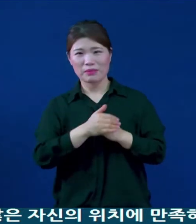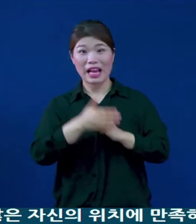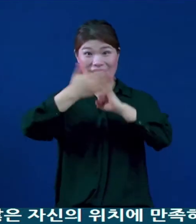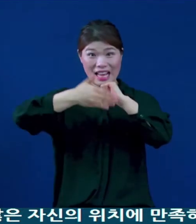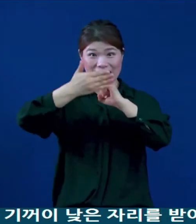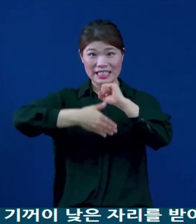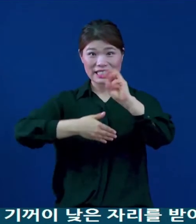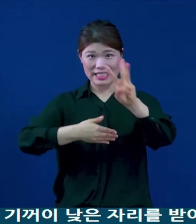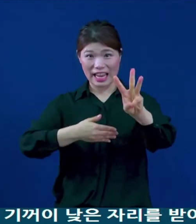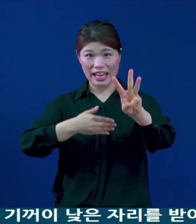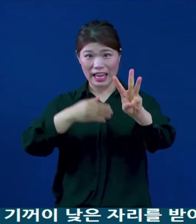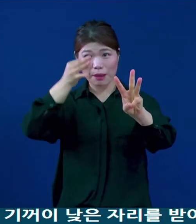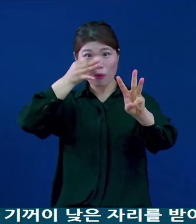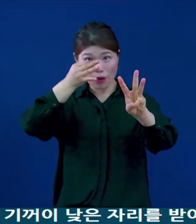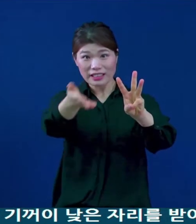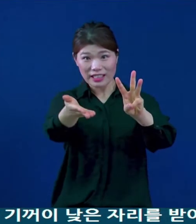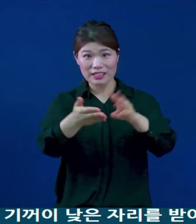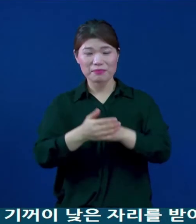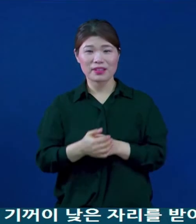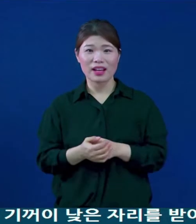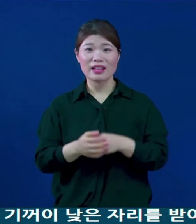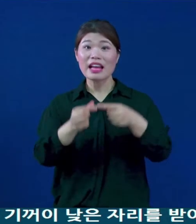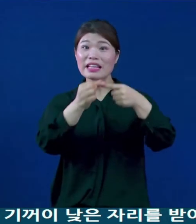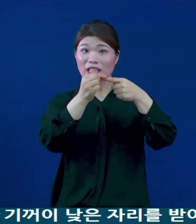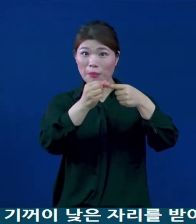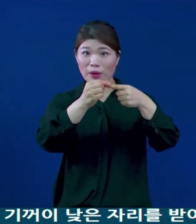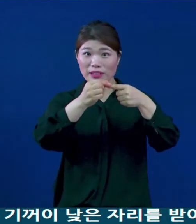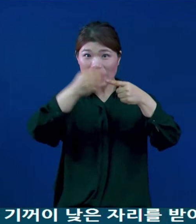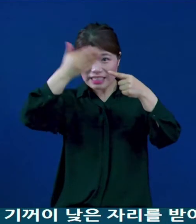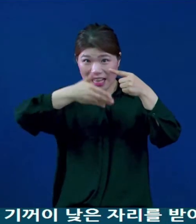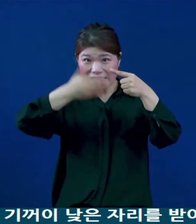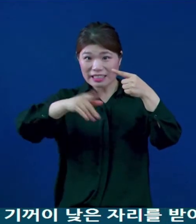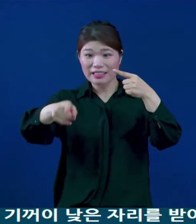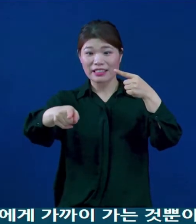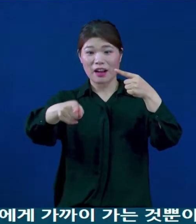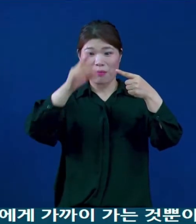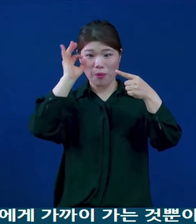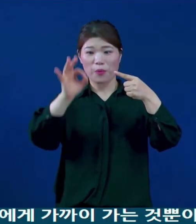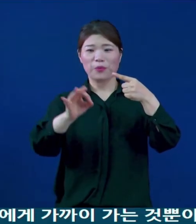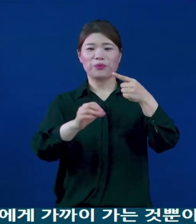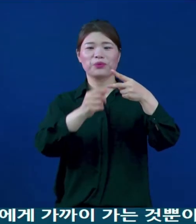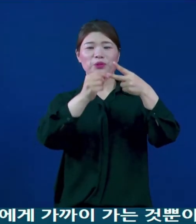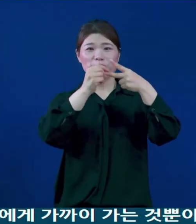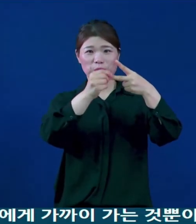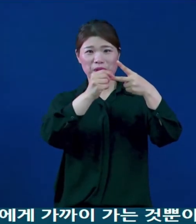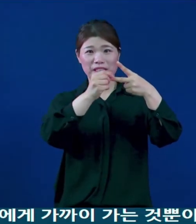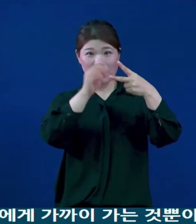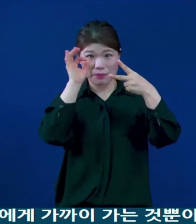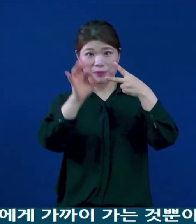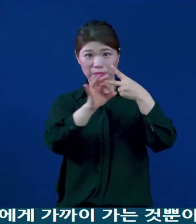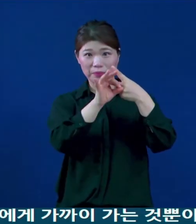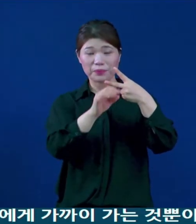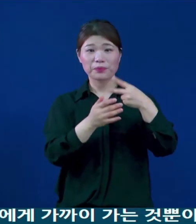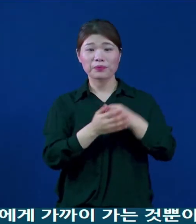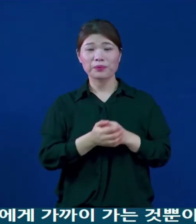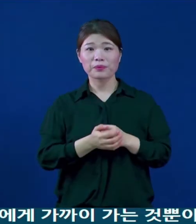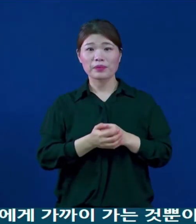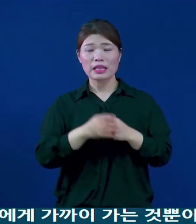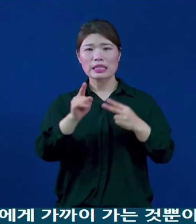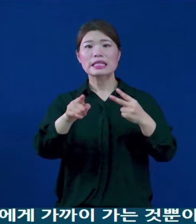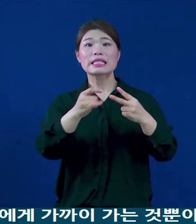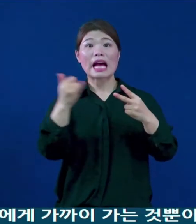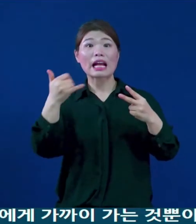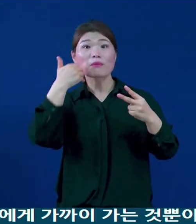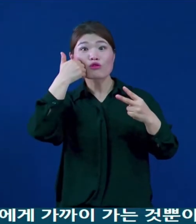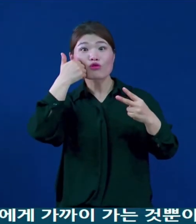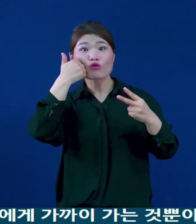3장을 연달아 보여드리겠습니다. 첫 번째 사진은 이런 사진이고요. 두 번째 사진 보시겠습니다. 이